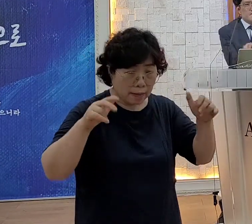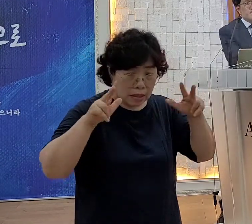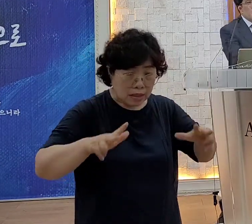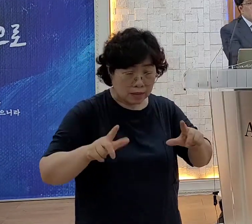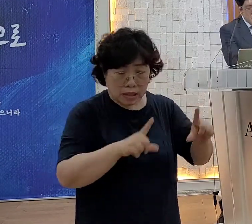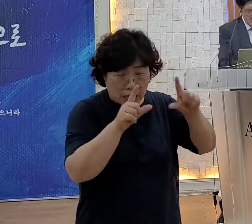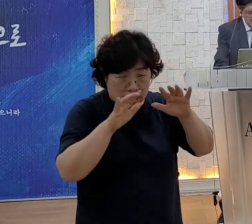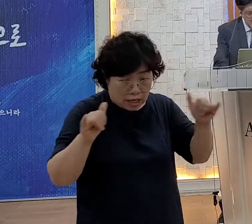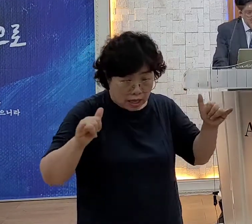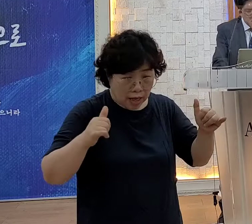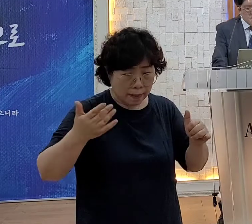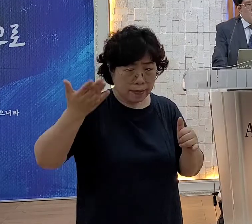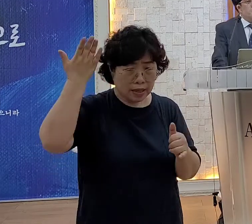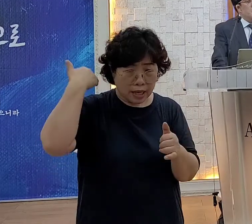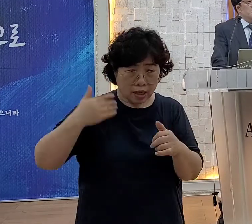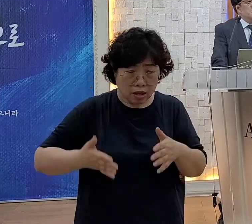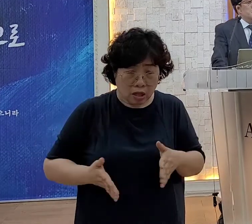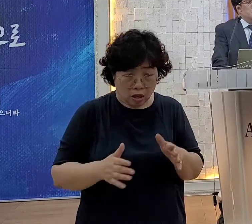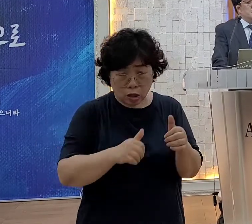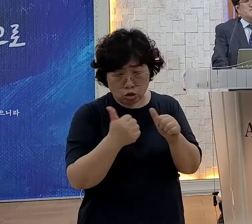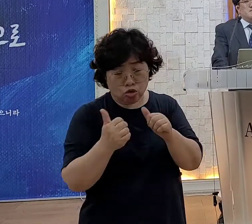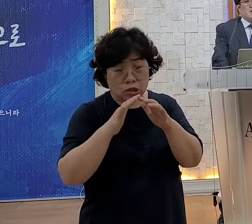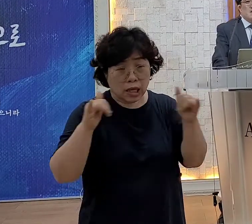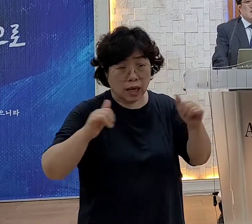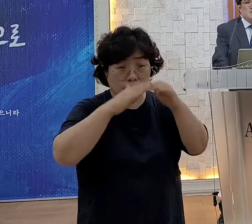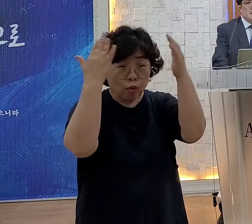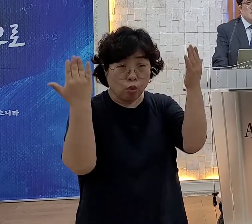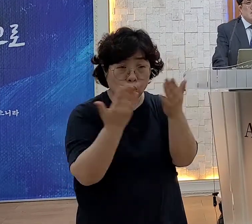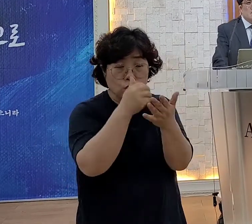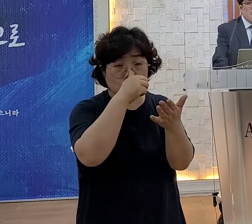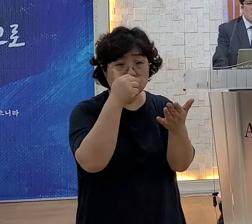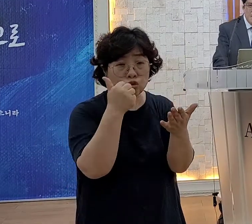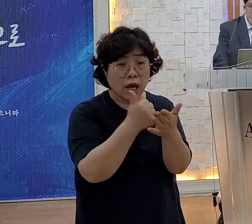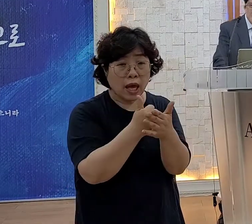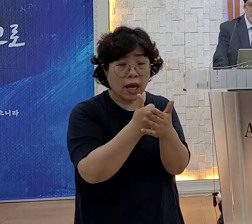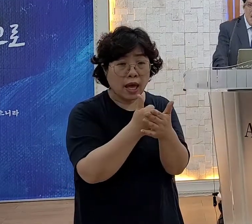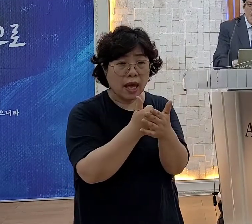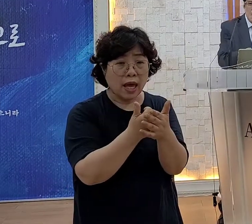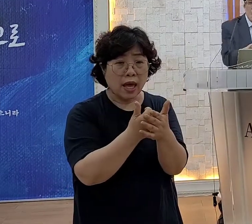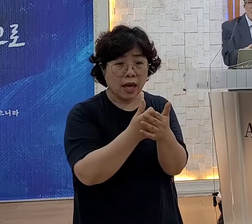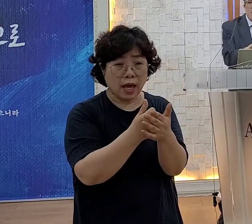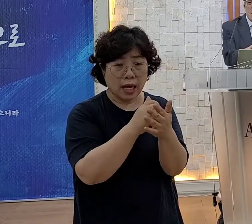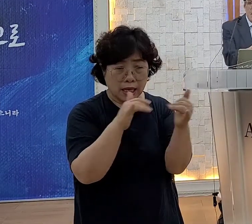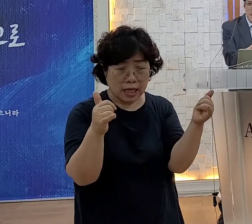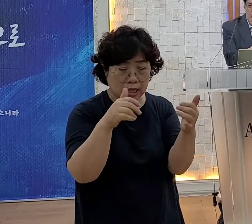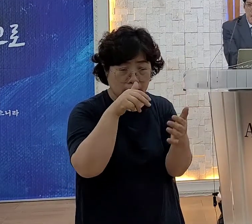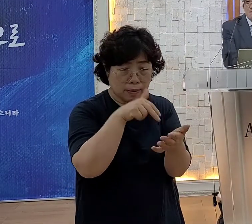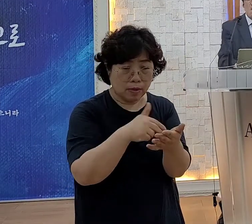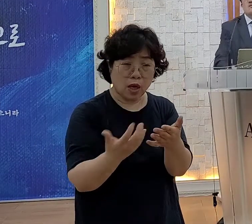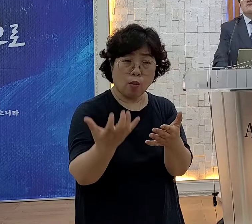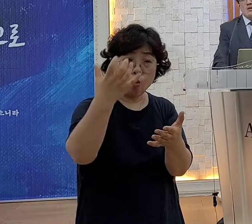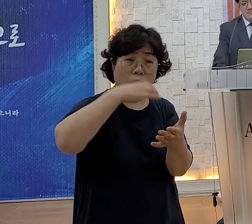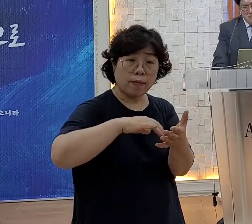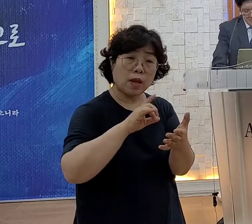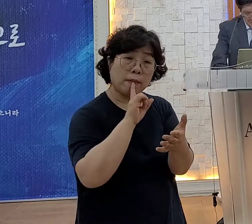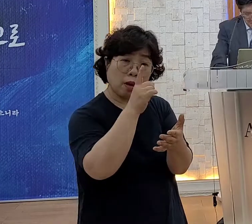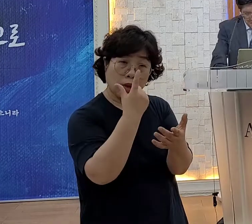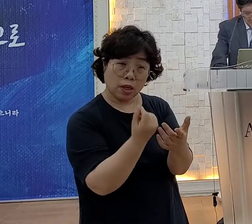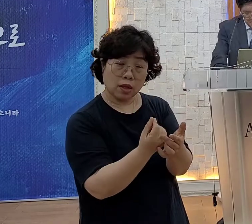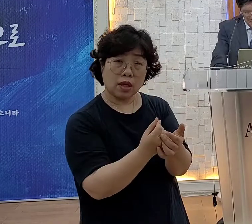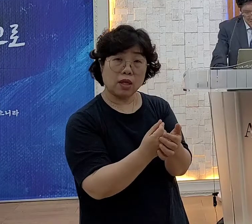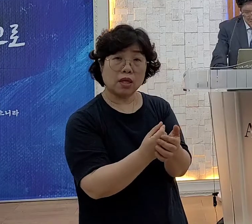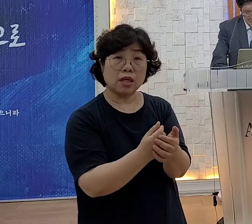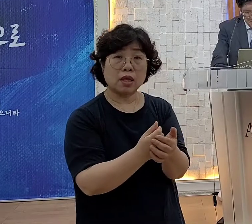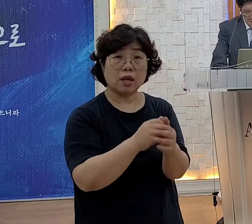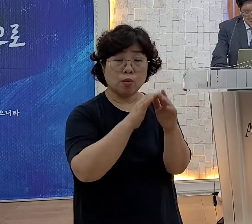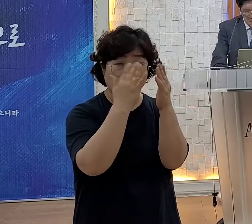안에 전부 다, 그래서 모든 사람이 전부 다 현재, 과거, 미래가 다 모든 사람이 다 과거 시제 안에 포함되어 있다는